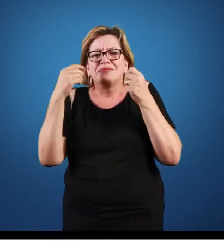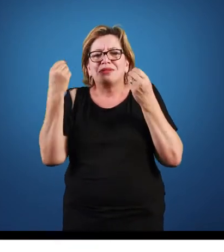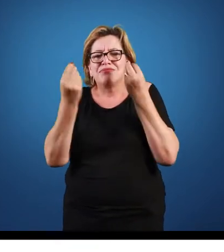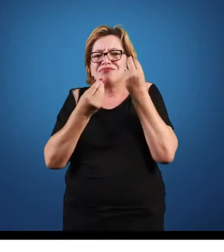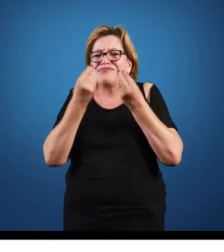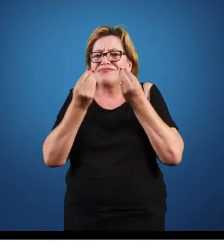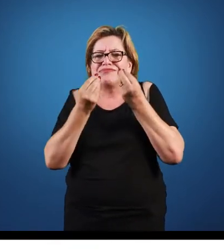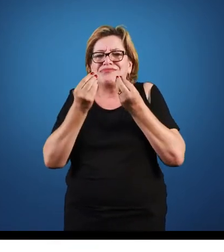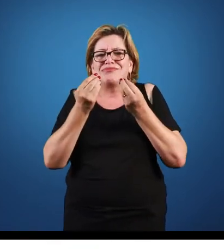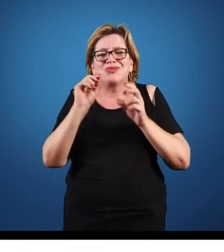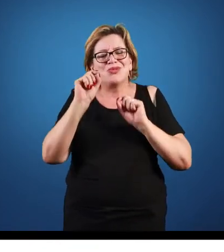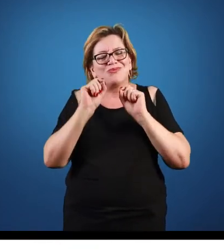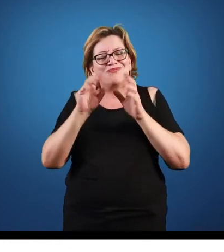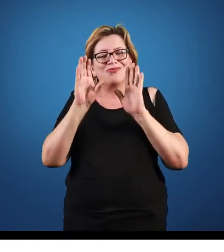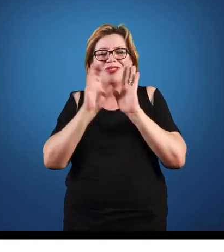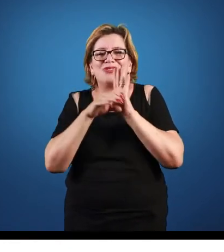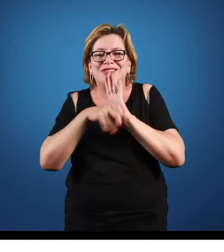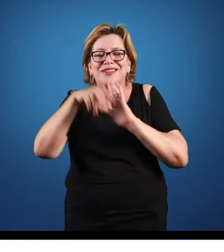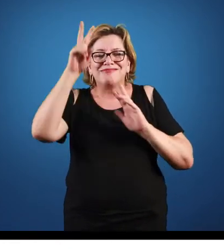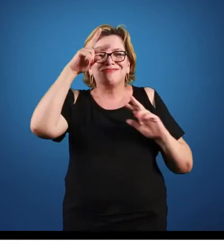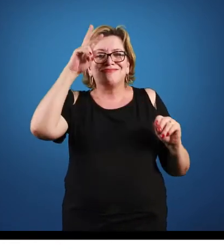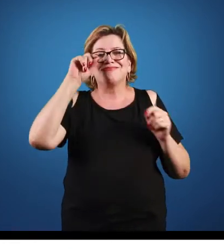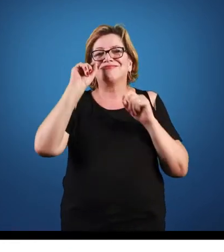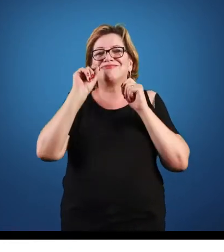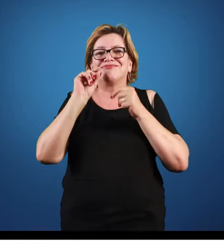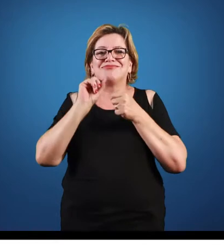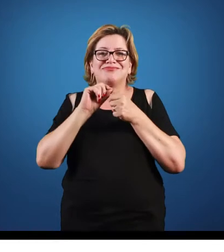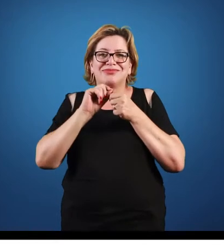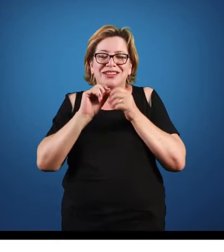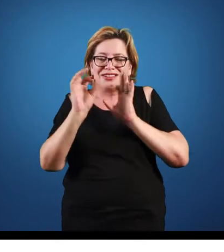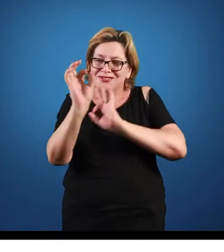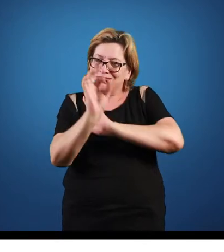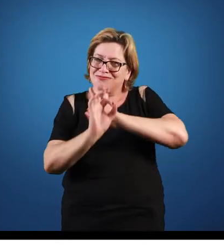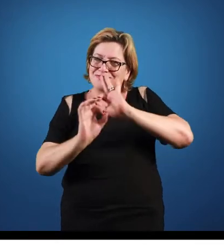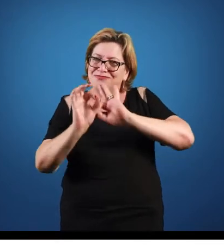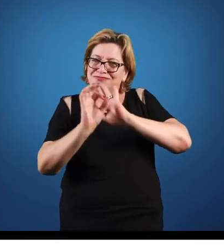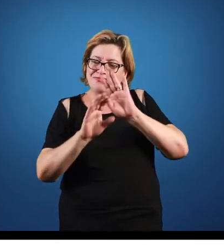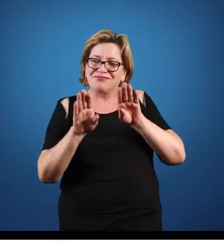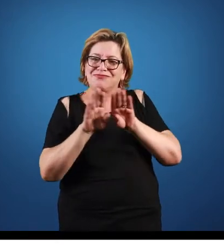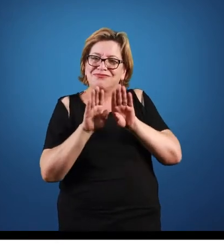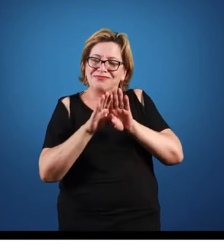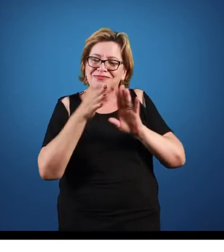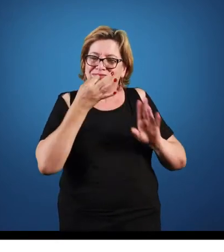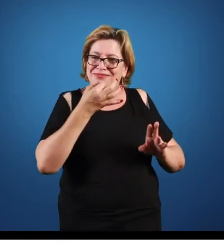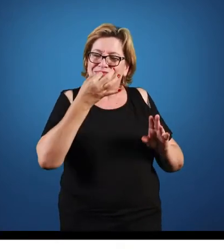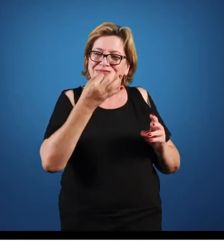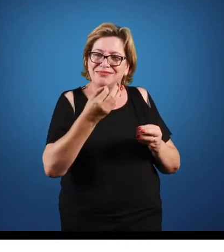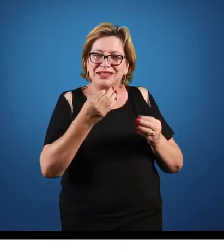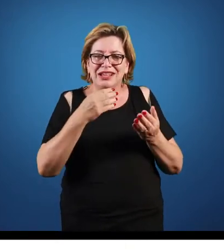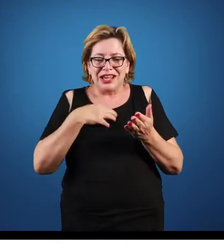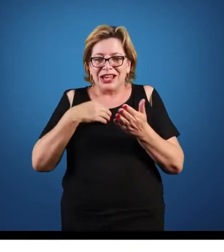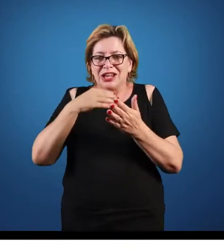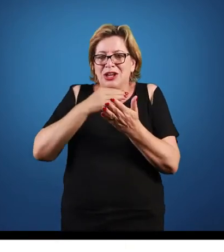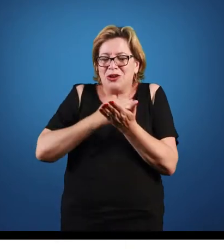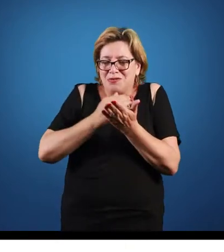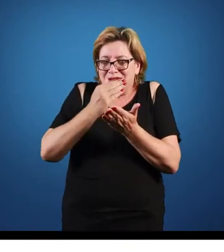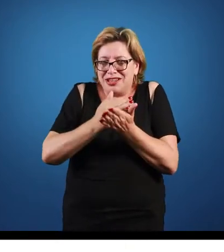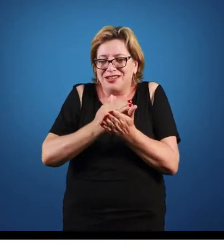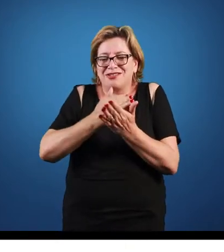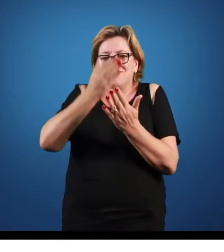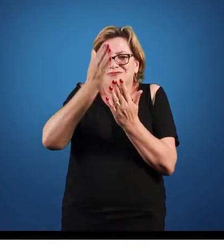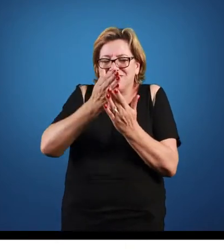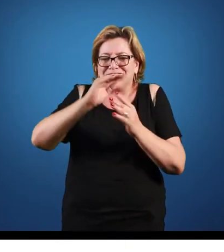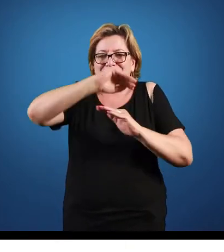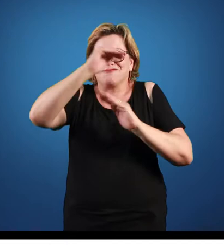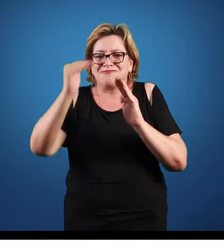educativo enfim um conceito uma história que você possa elaborar um argumento no caso uma história simples que tenha começo meio e fim e que